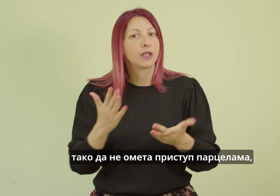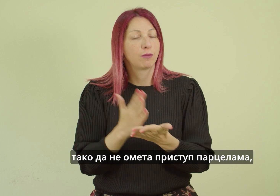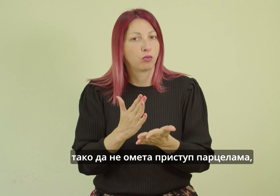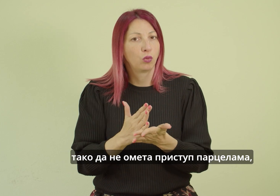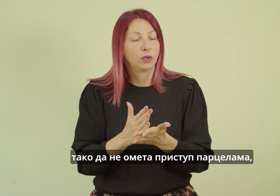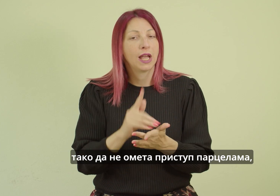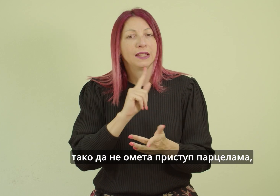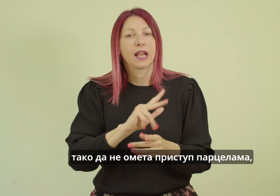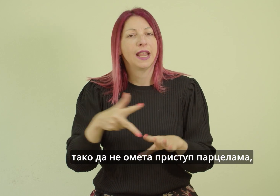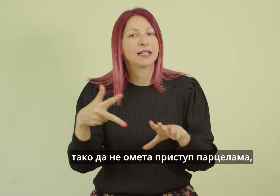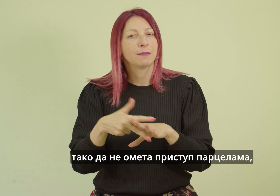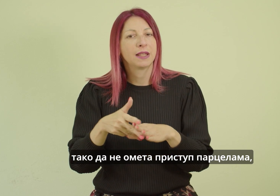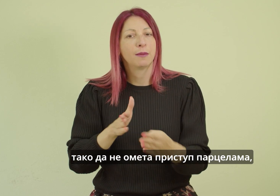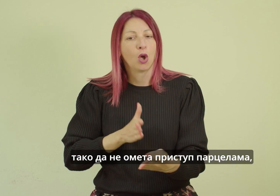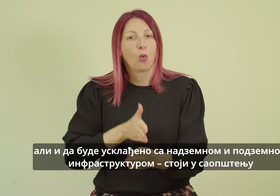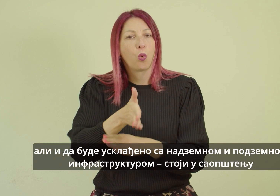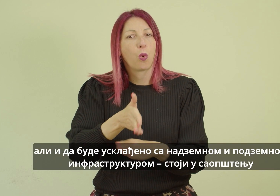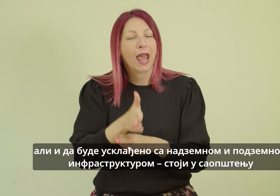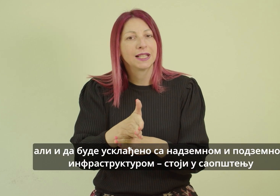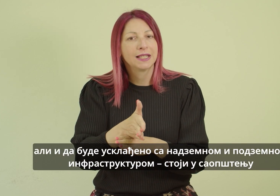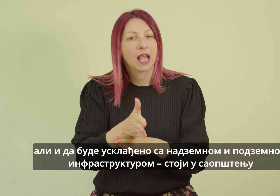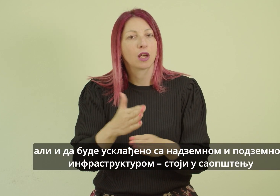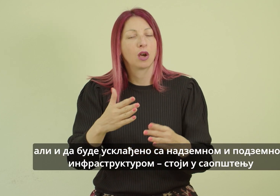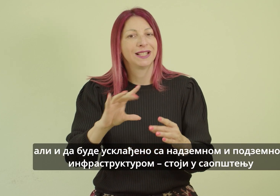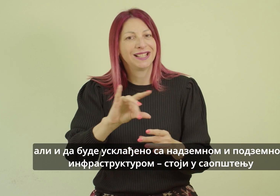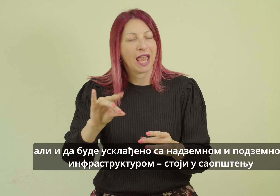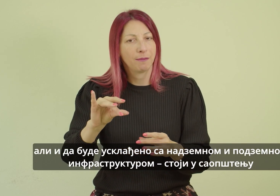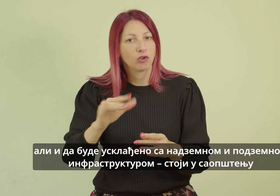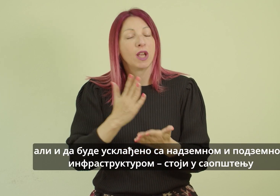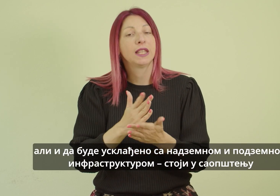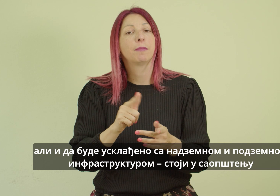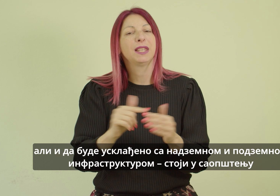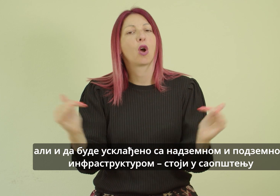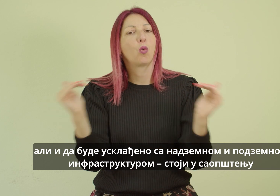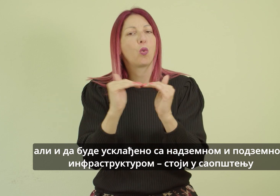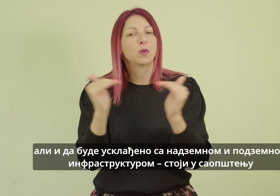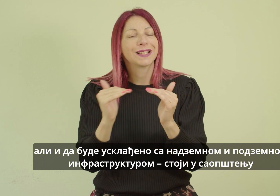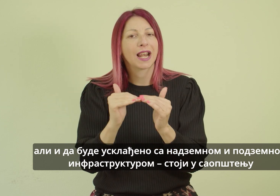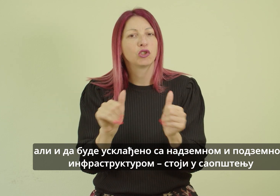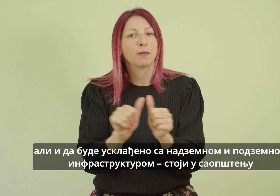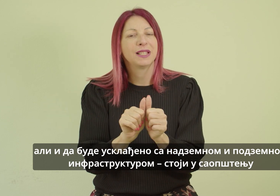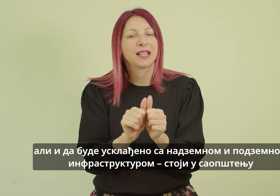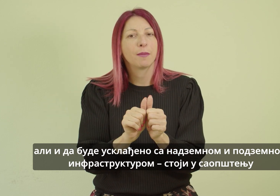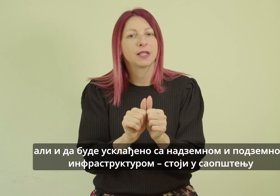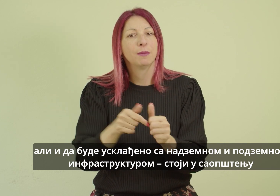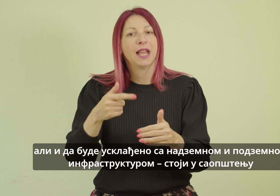tako da ne ometa pristup parcelama, ali i da bude usklađeno sa nadzemnom i podzemnom infrastrukturom.